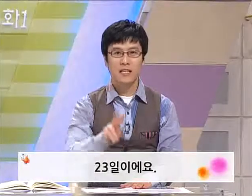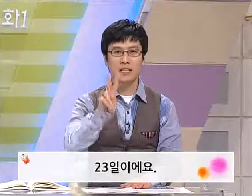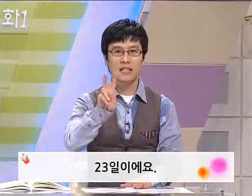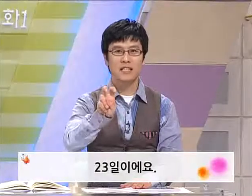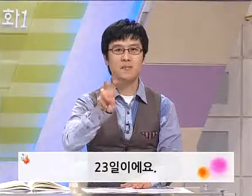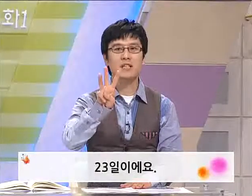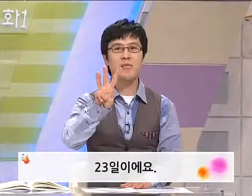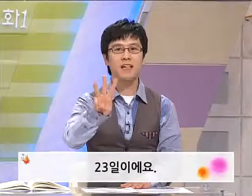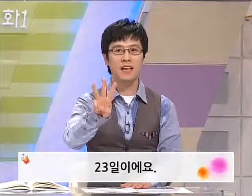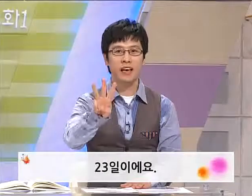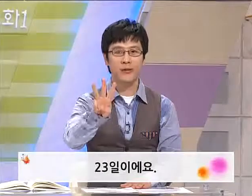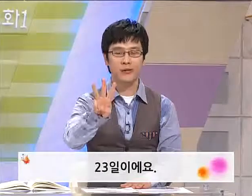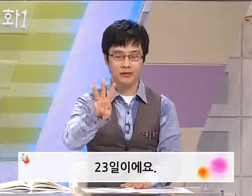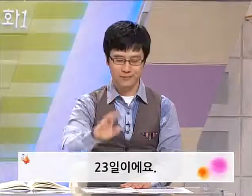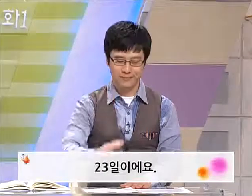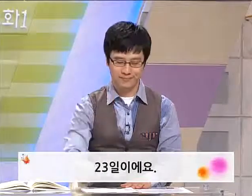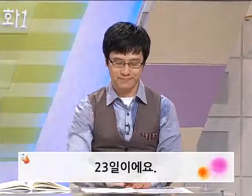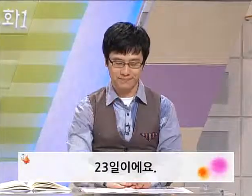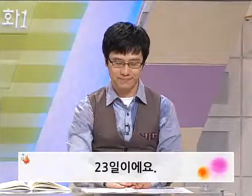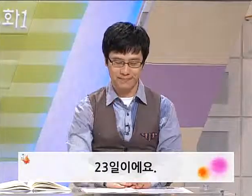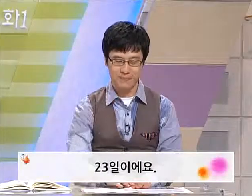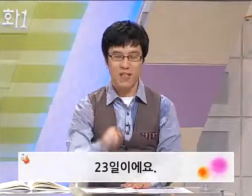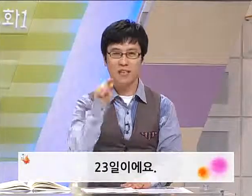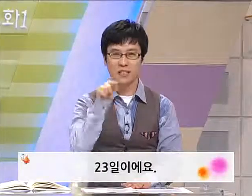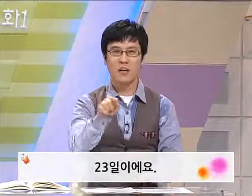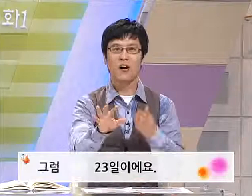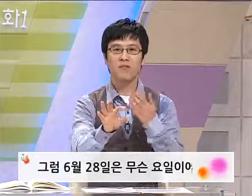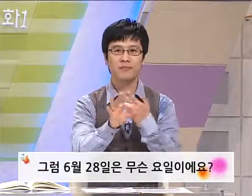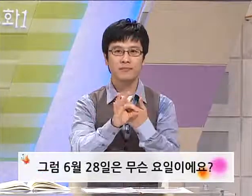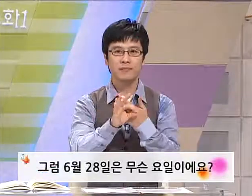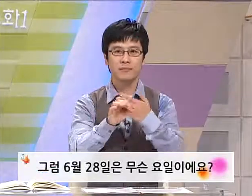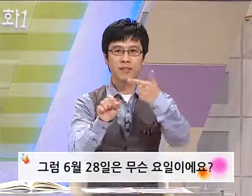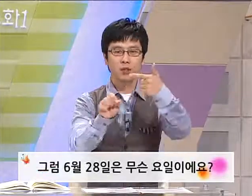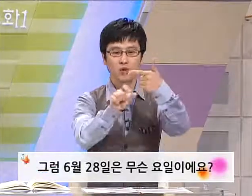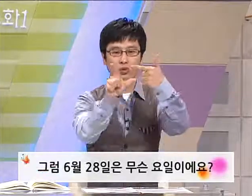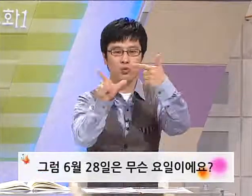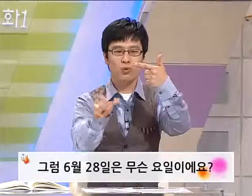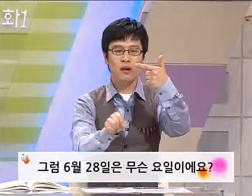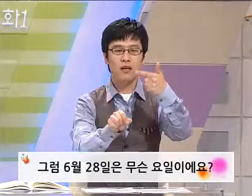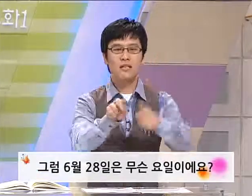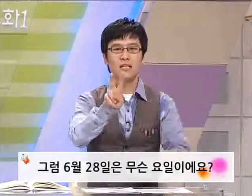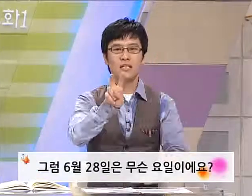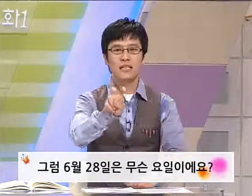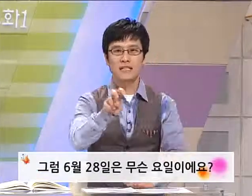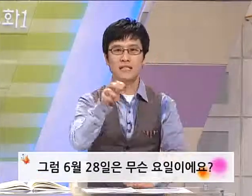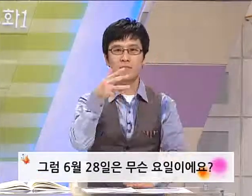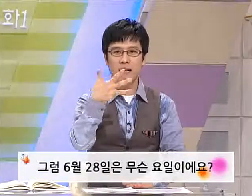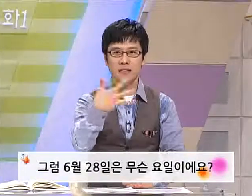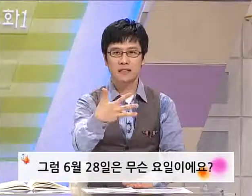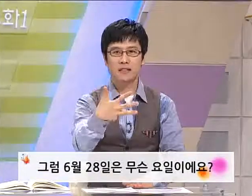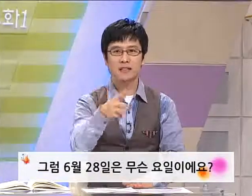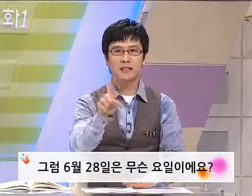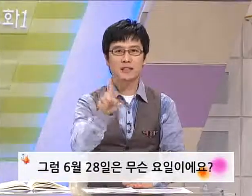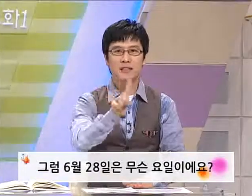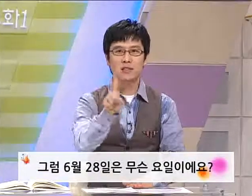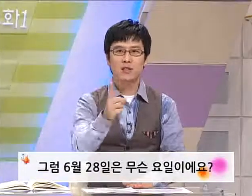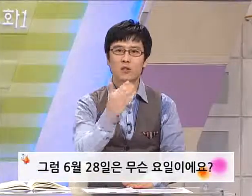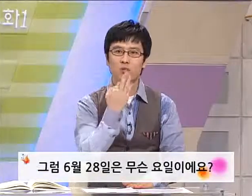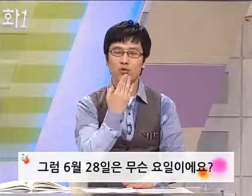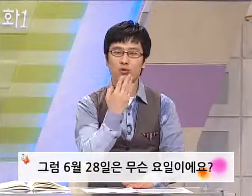23일이에요 그럼 6월 28일은 무슨